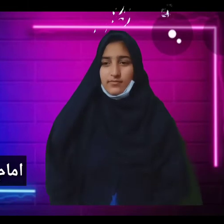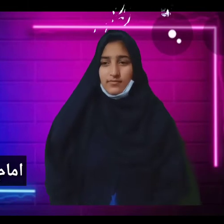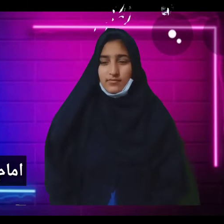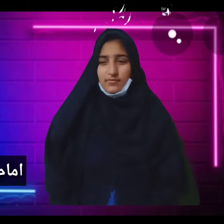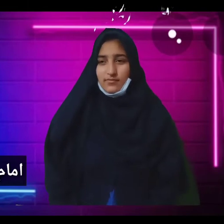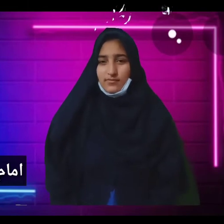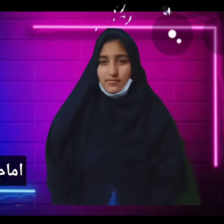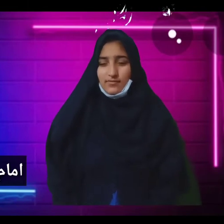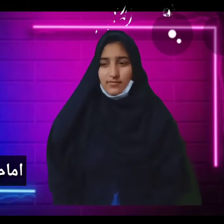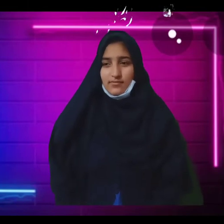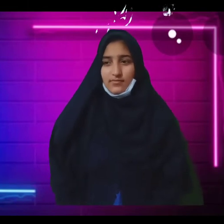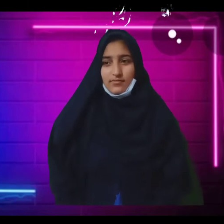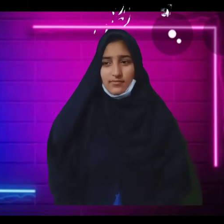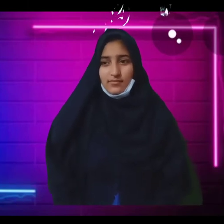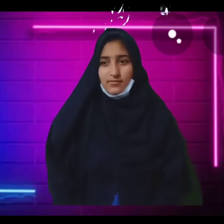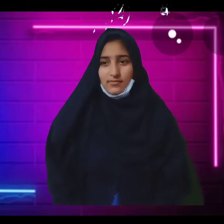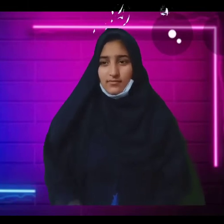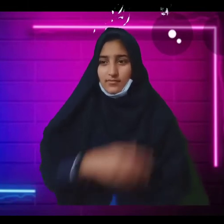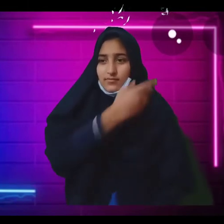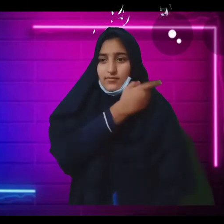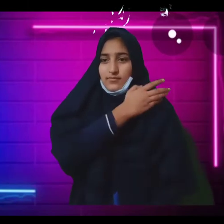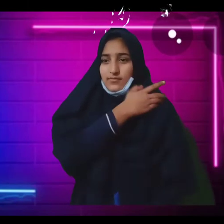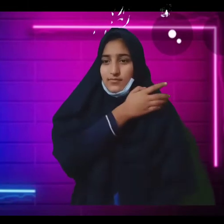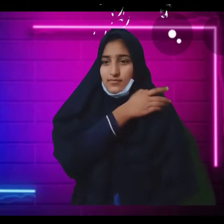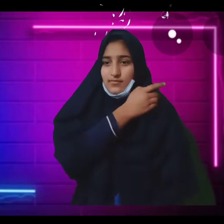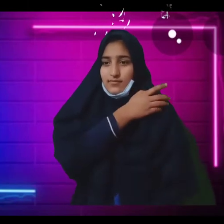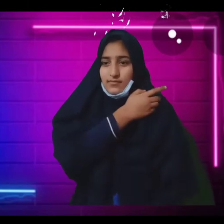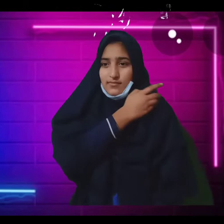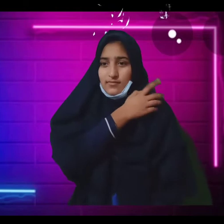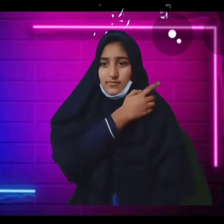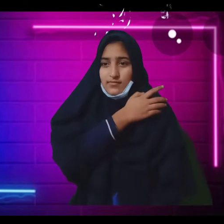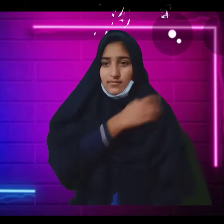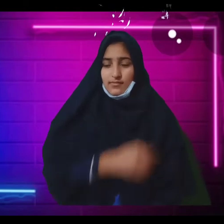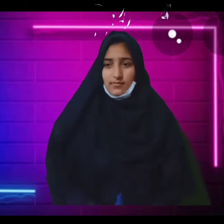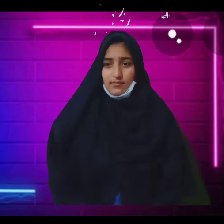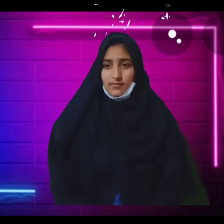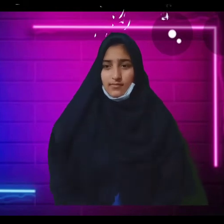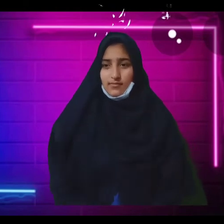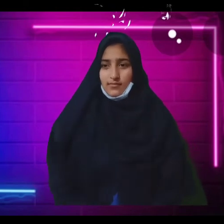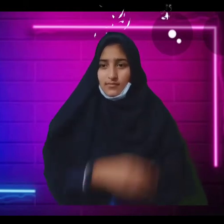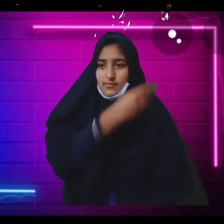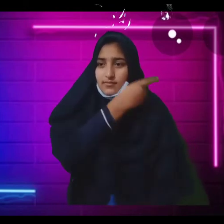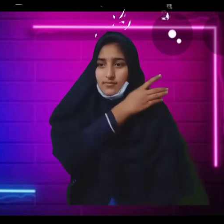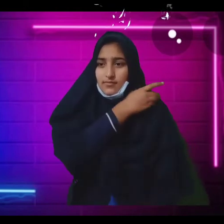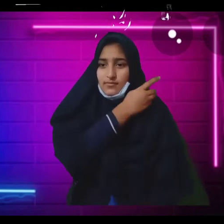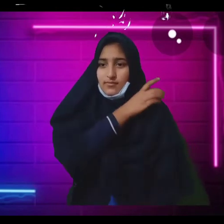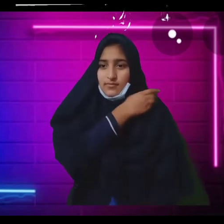बख्शना, बख्शना।